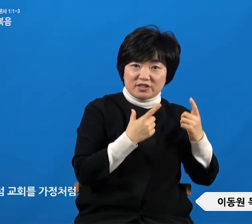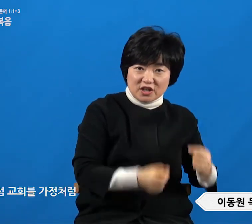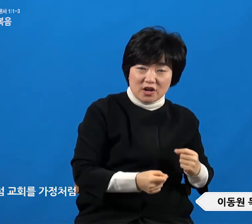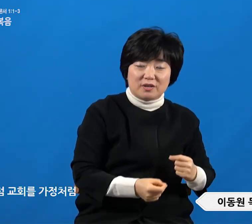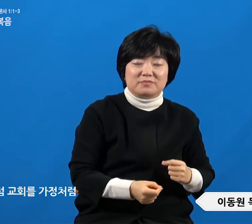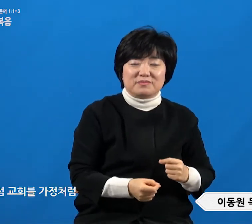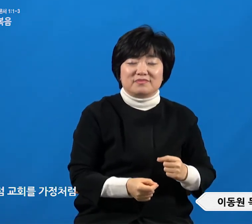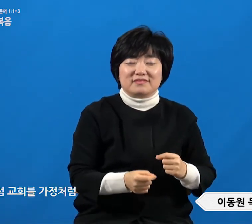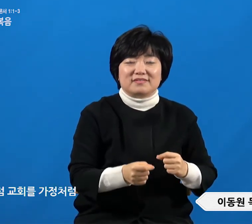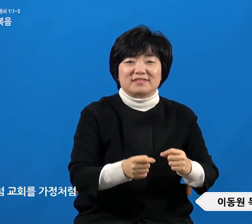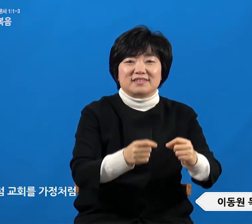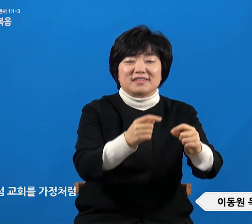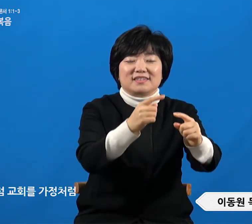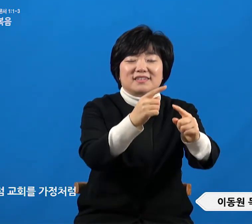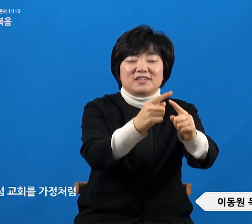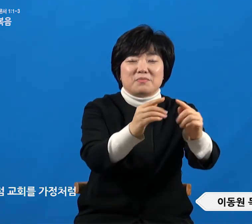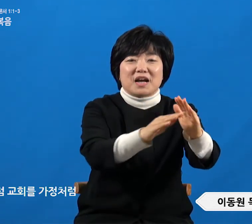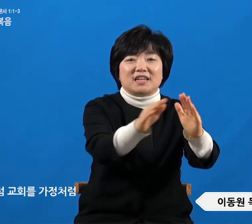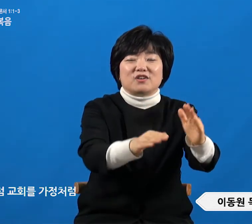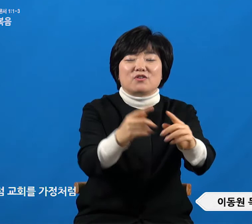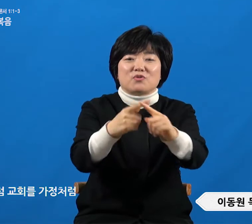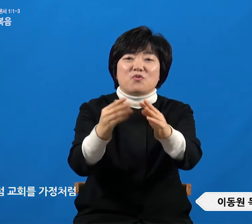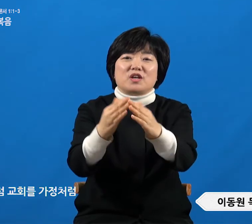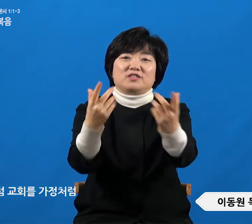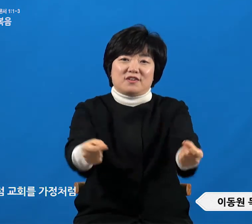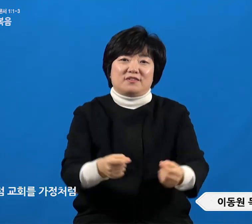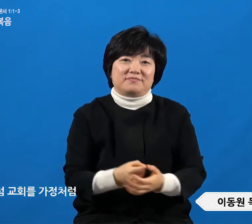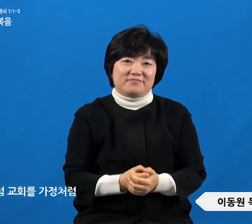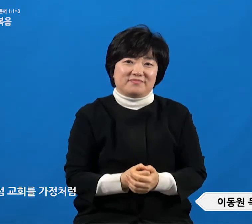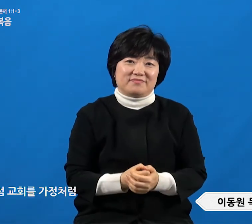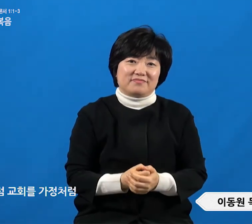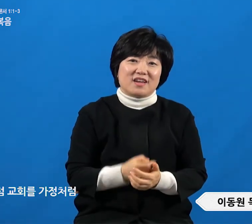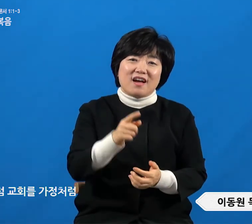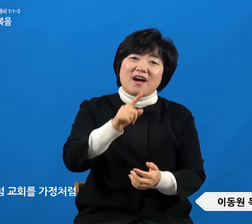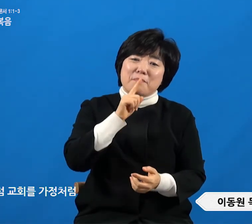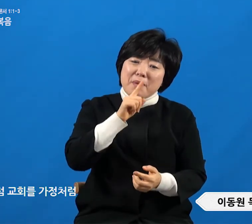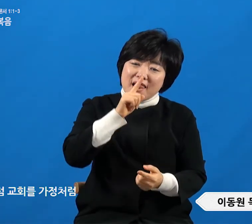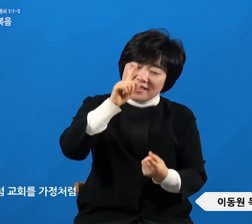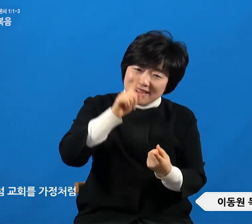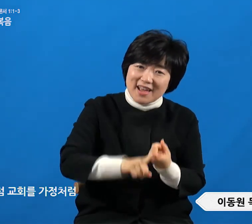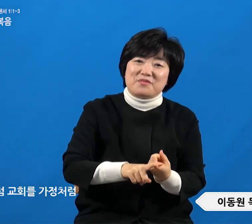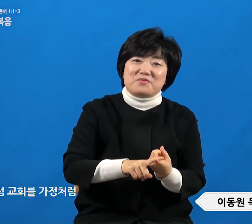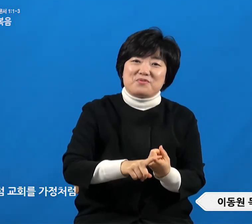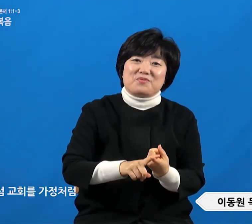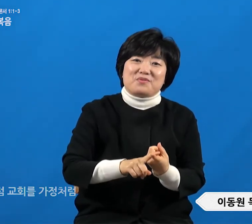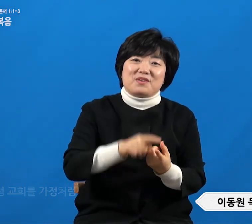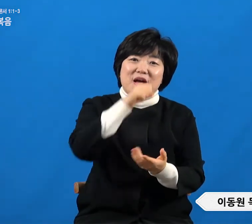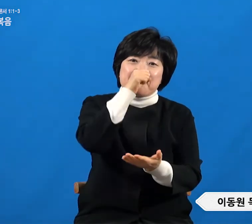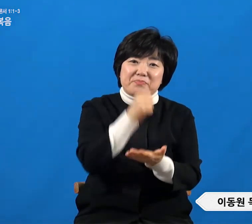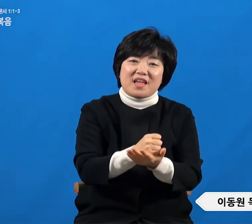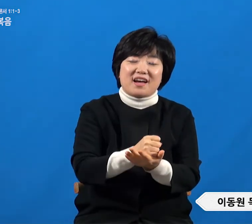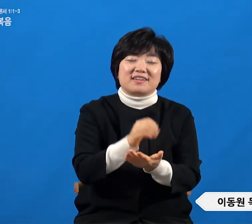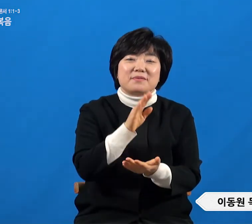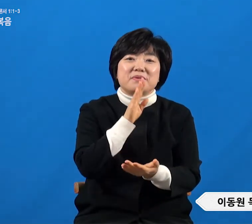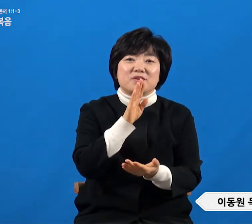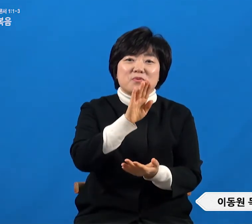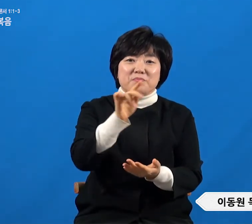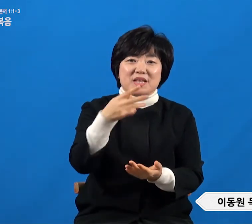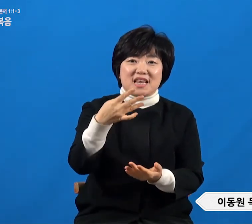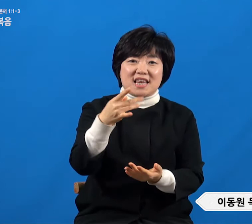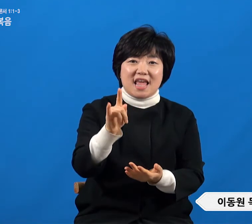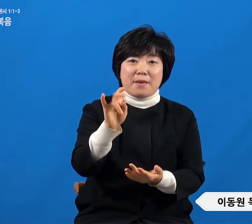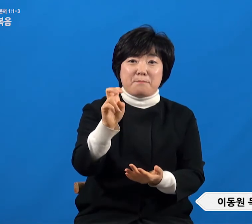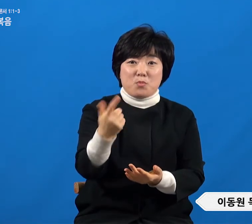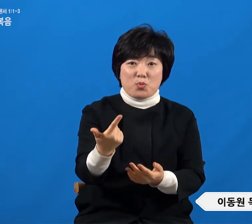네, 저는 이 구호에, 이 표에 합당한 가정이 바로 빌레몬의 가정이었습니다. 오늘날